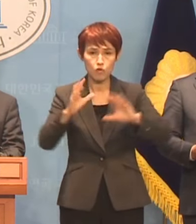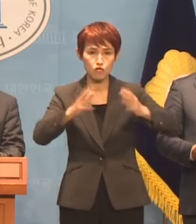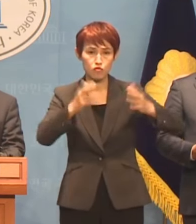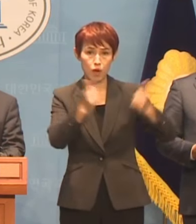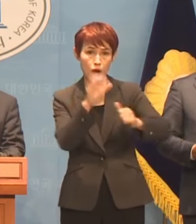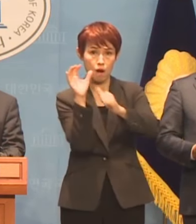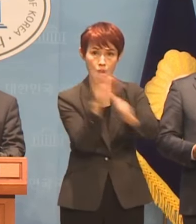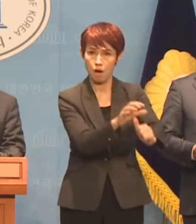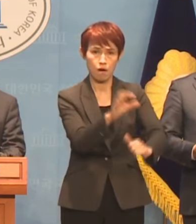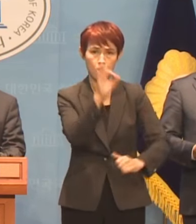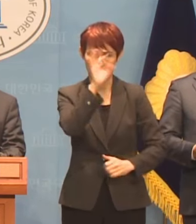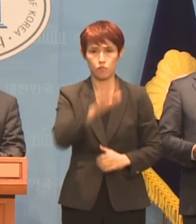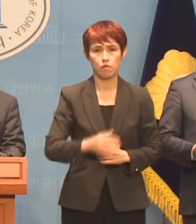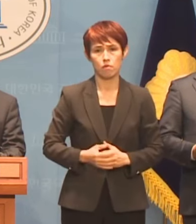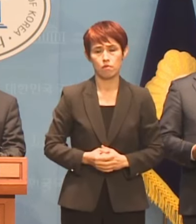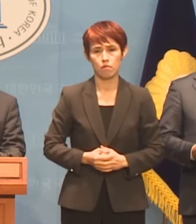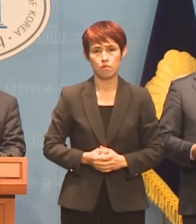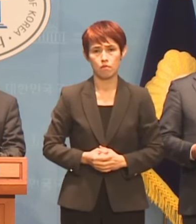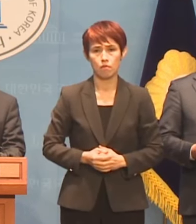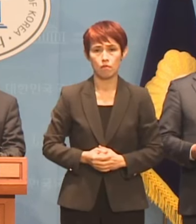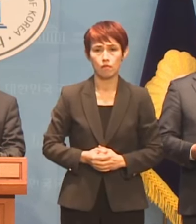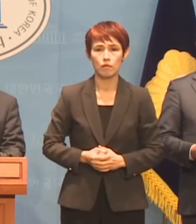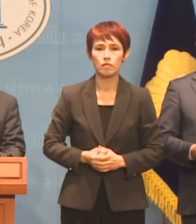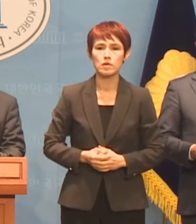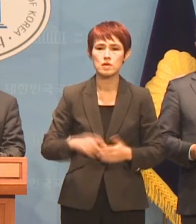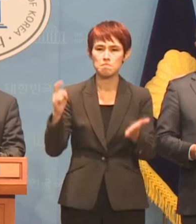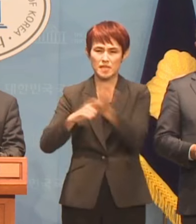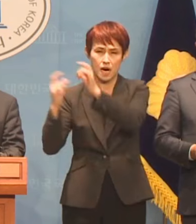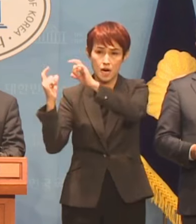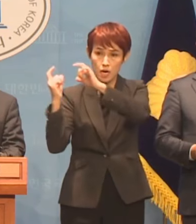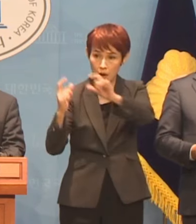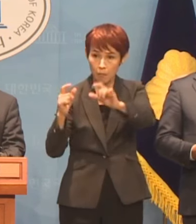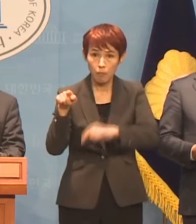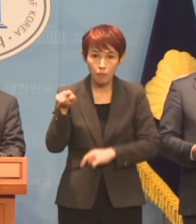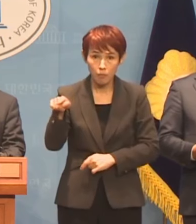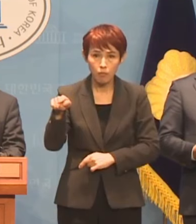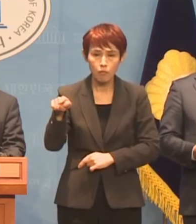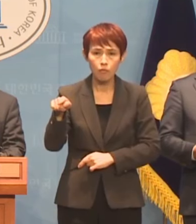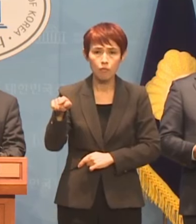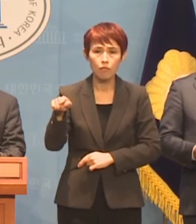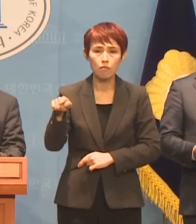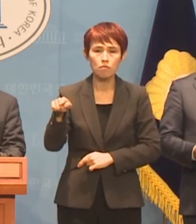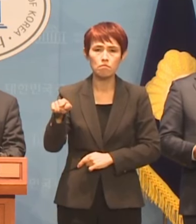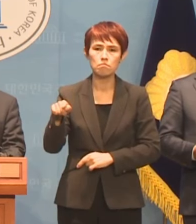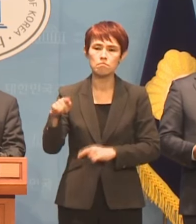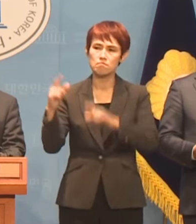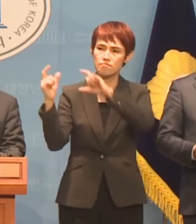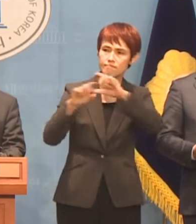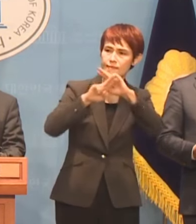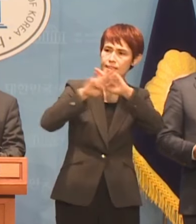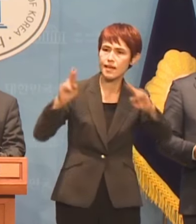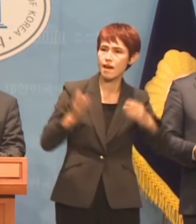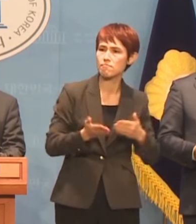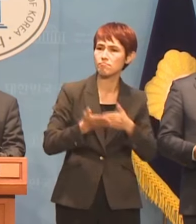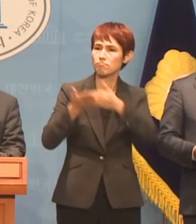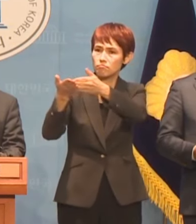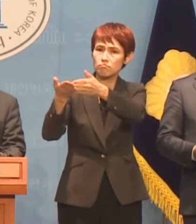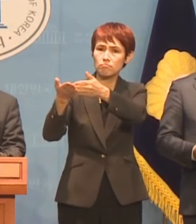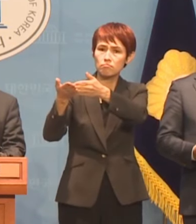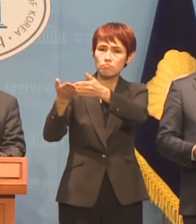할 수 없다. 그런데 이번 비상계엄에서는 계엄 해제를 요구할 수 있는